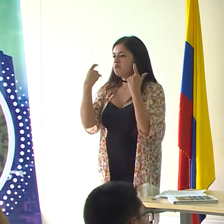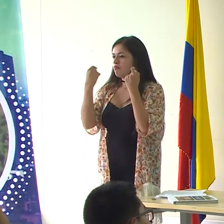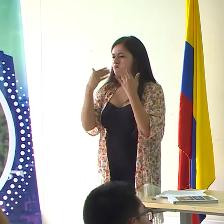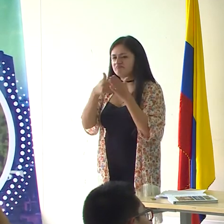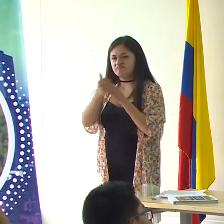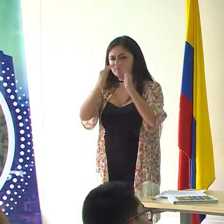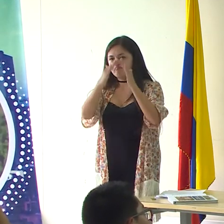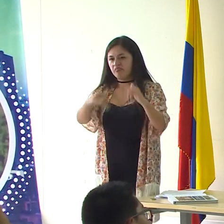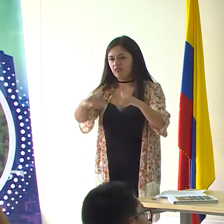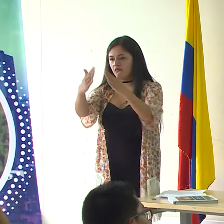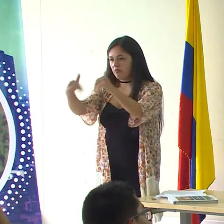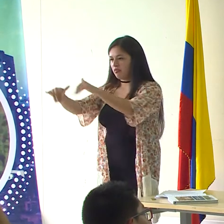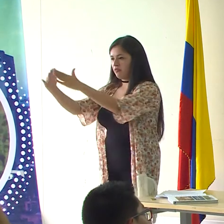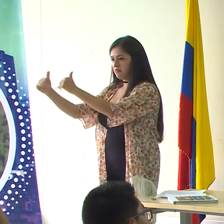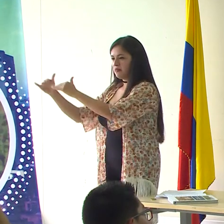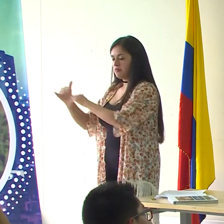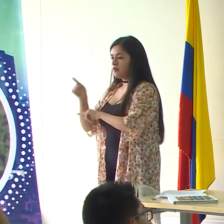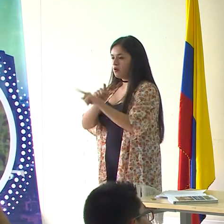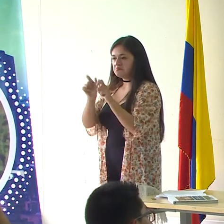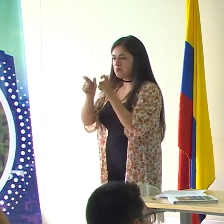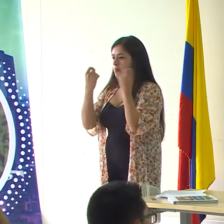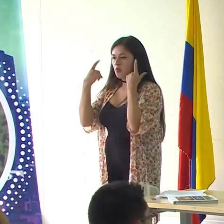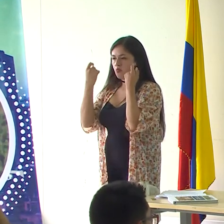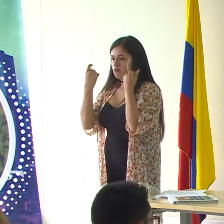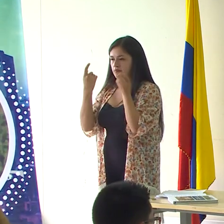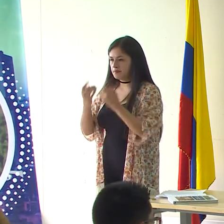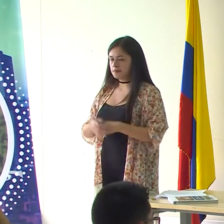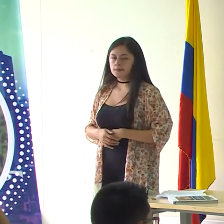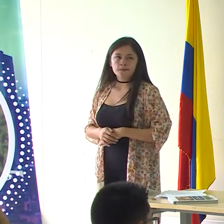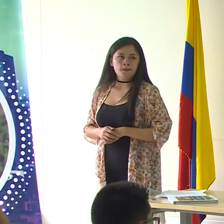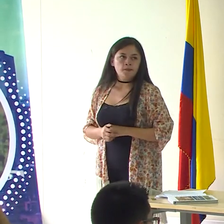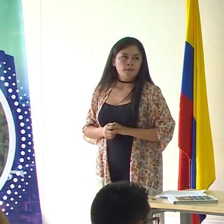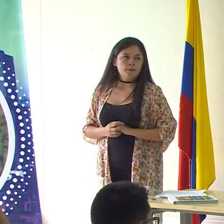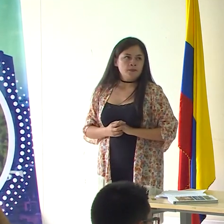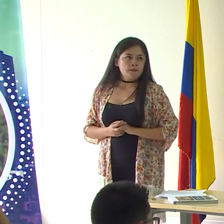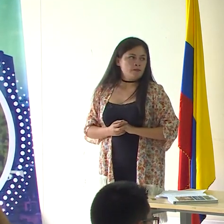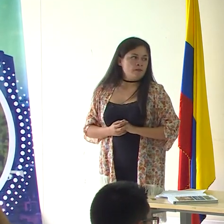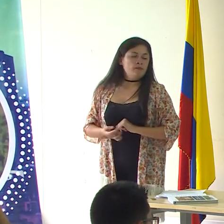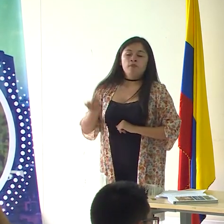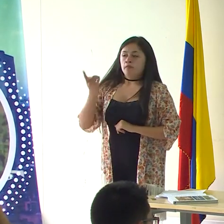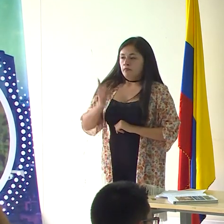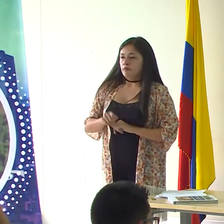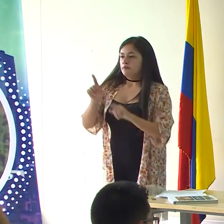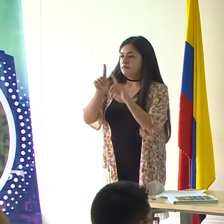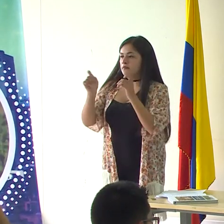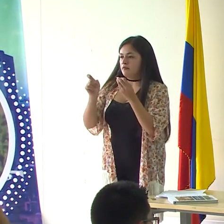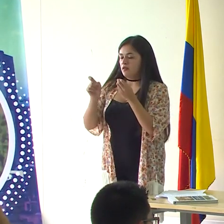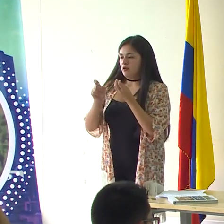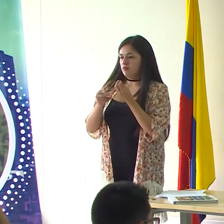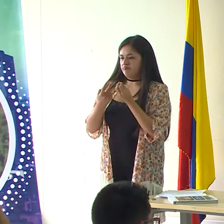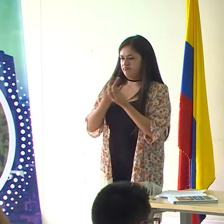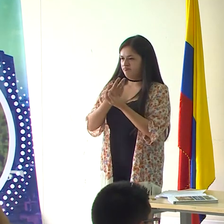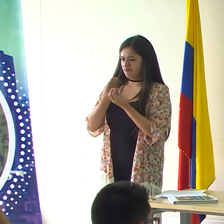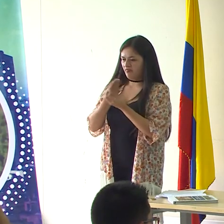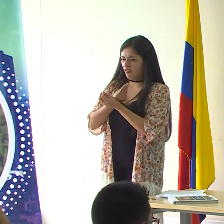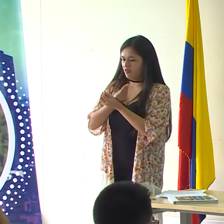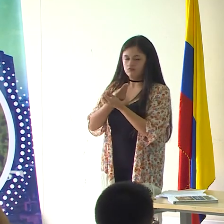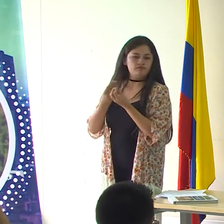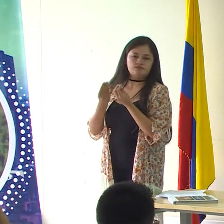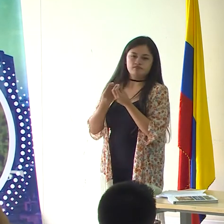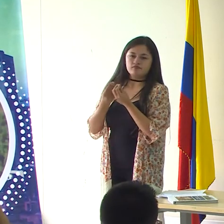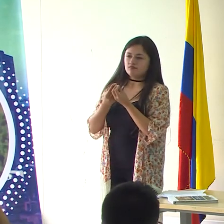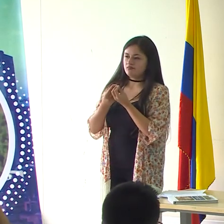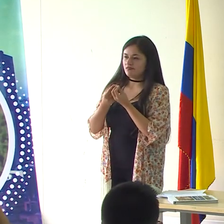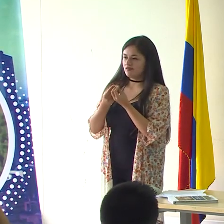contados casos y por ejemplo con lo de lo arqueológico si quieren arrasar si